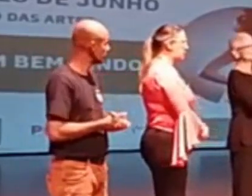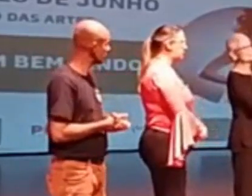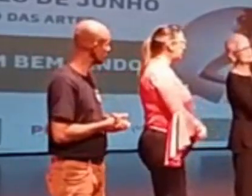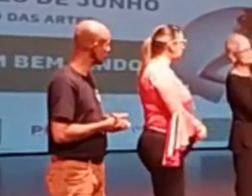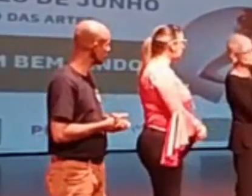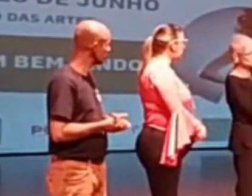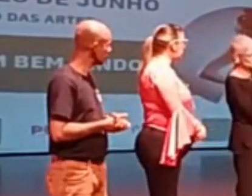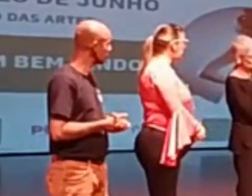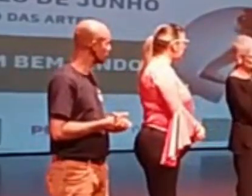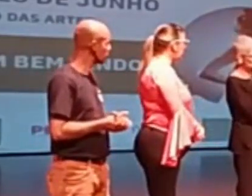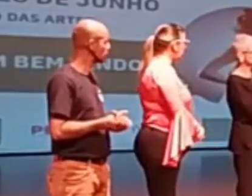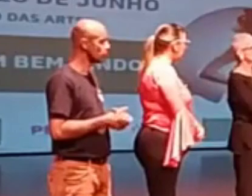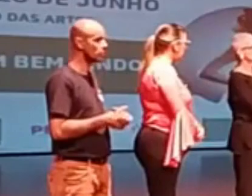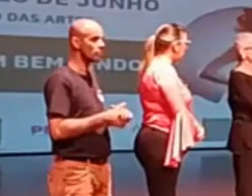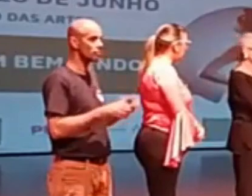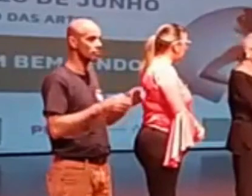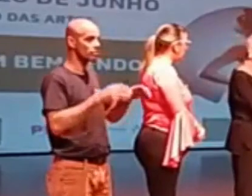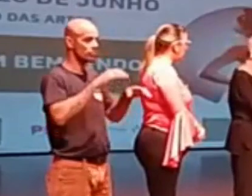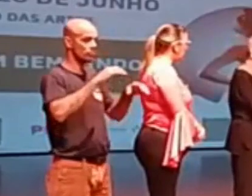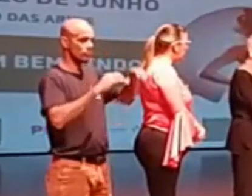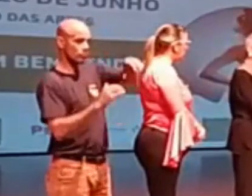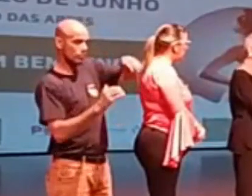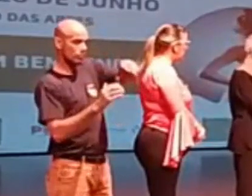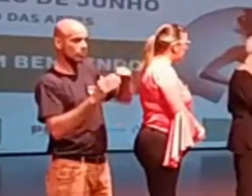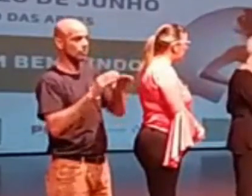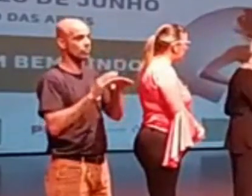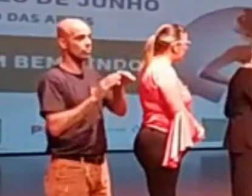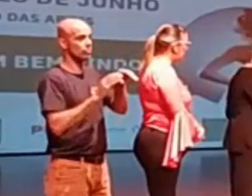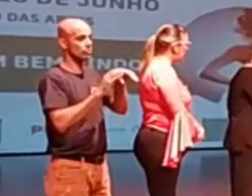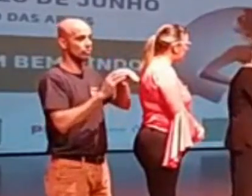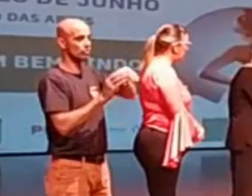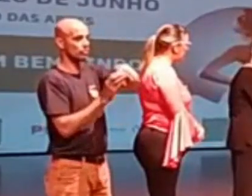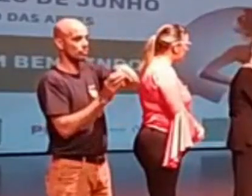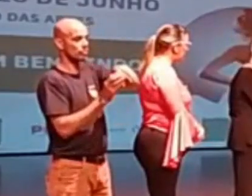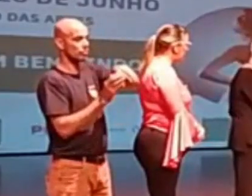lado fica mais alto que o outro por conta da rotação.